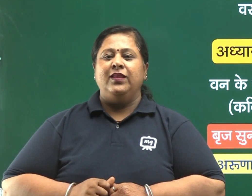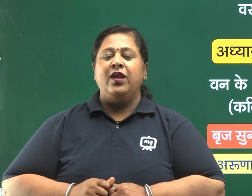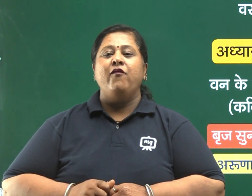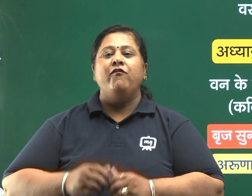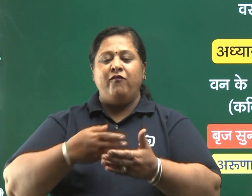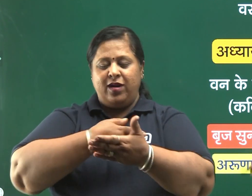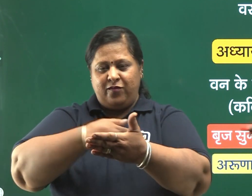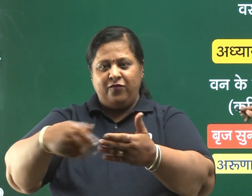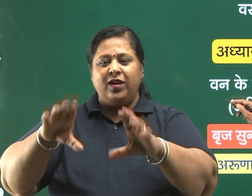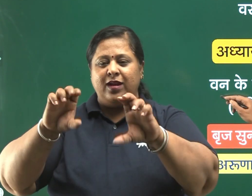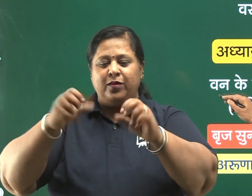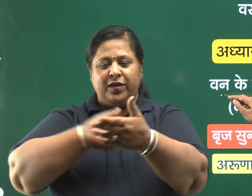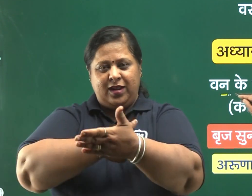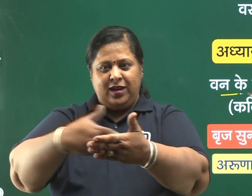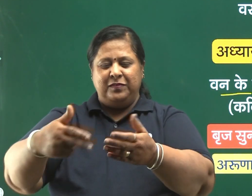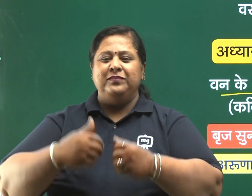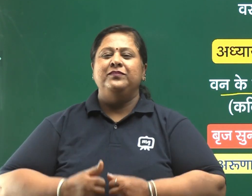वन के मार्ग में